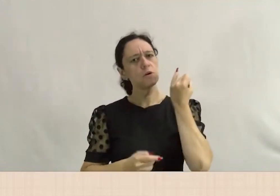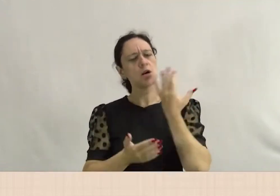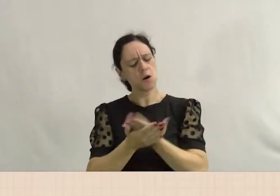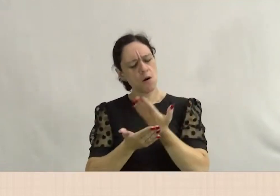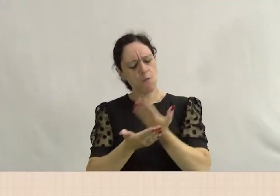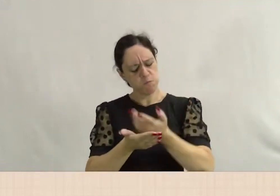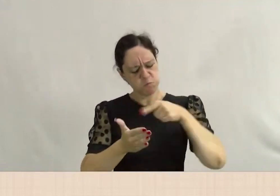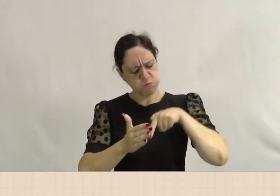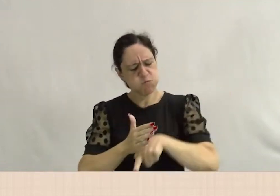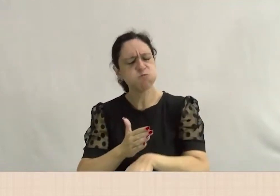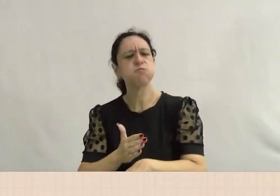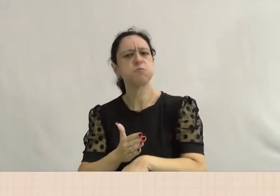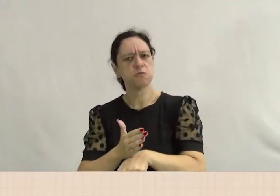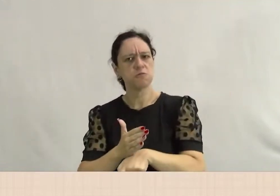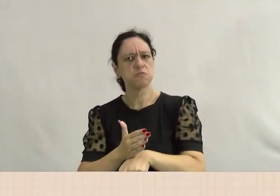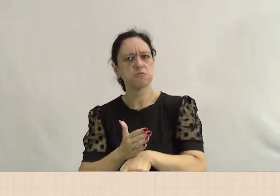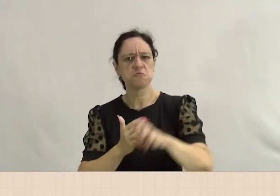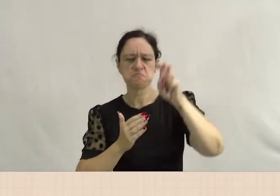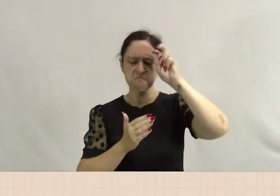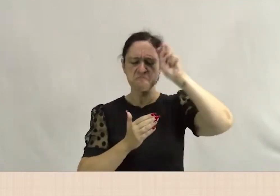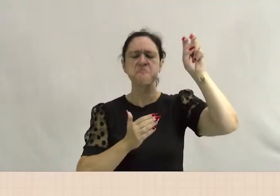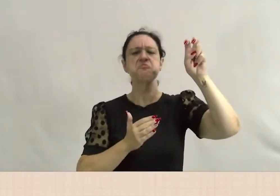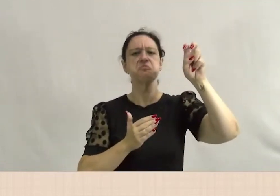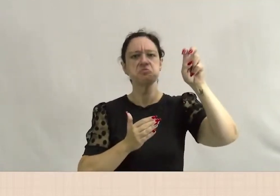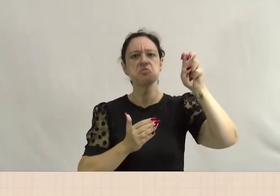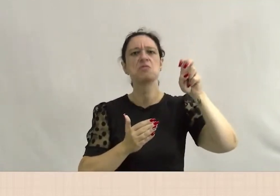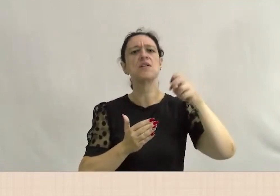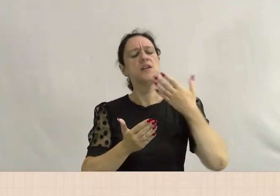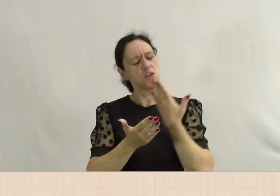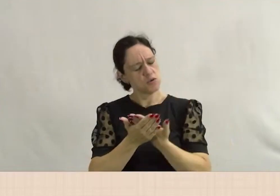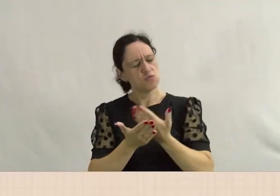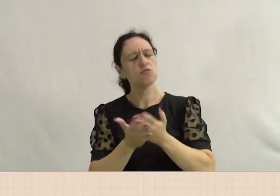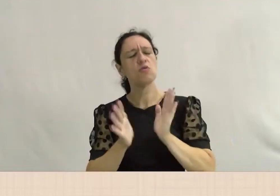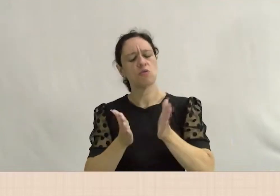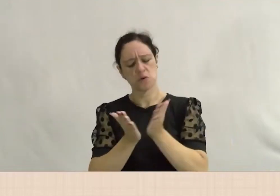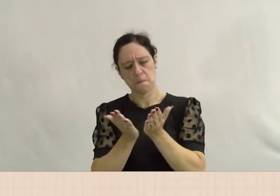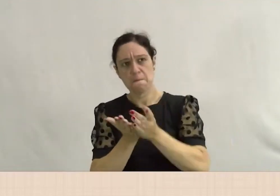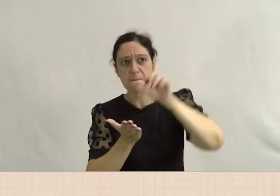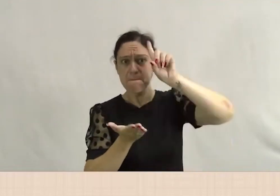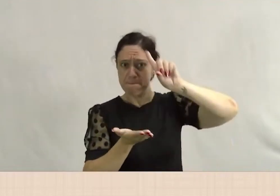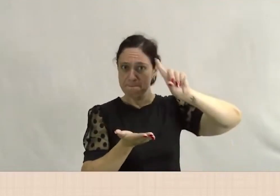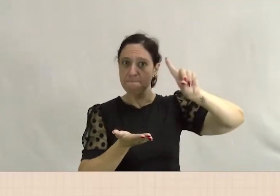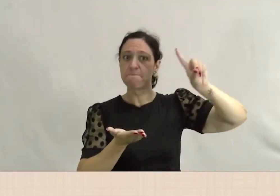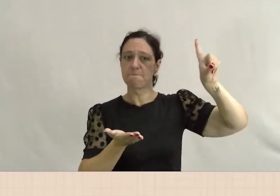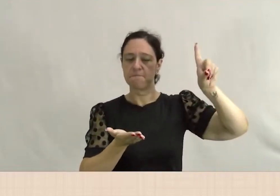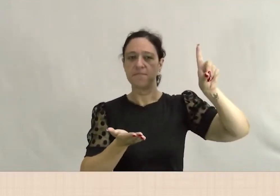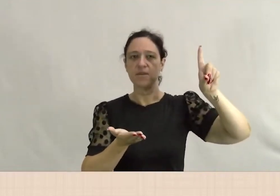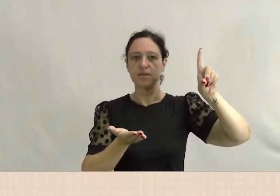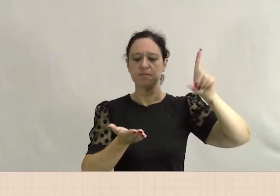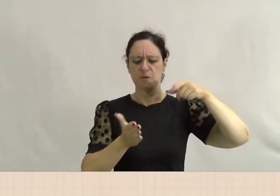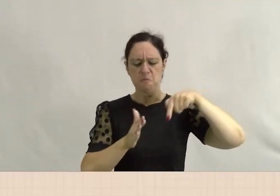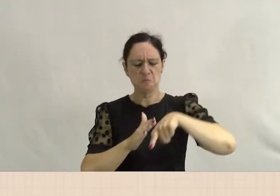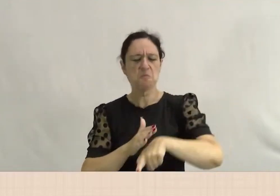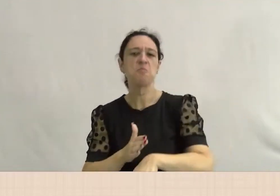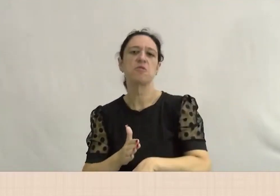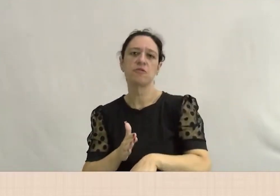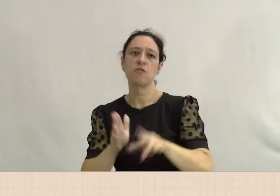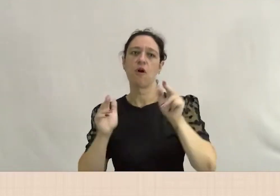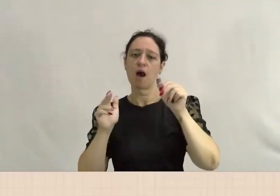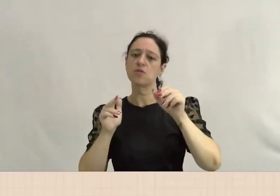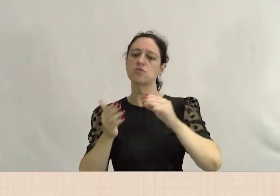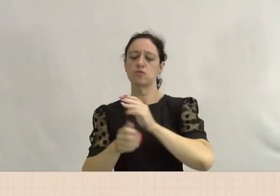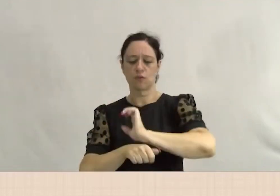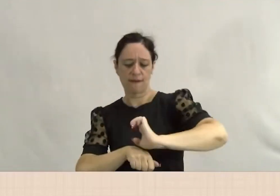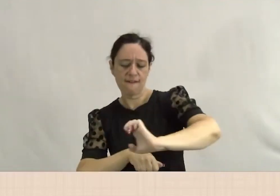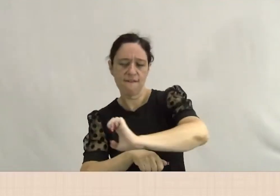Bíblia, mestres da Bíblia, têm feito estudos maravilhosos sobre o livro de